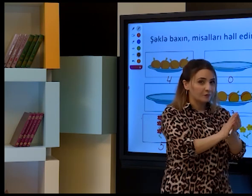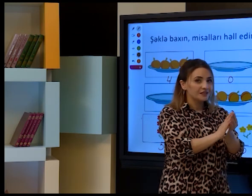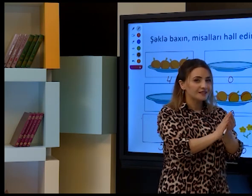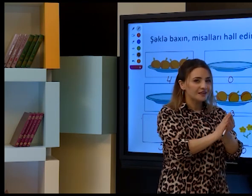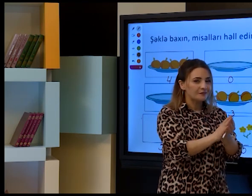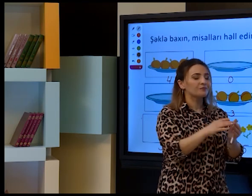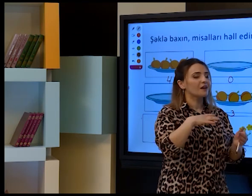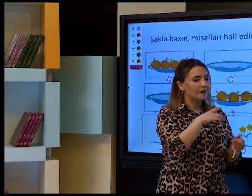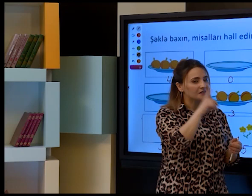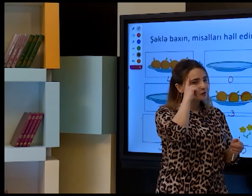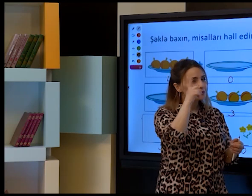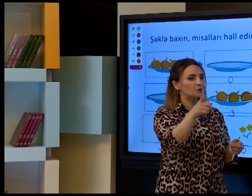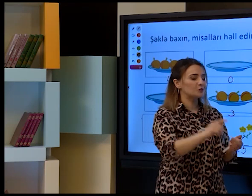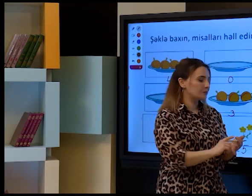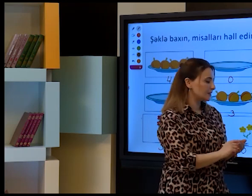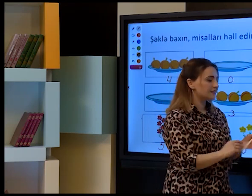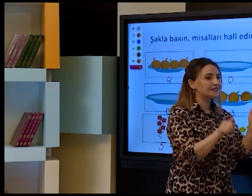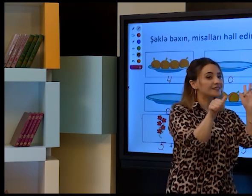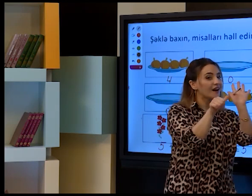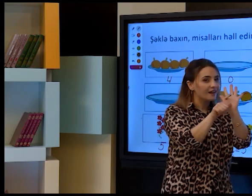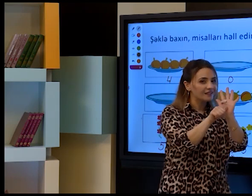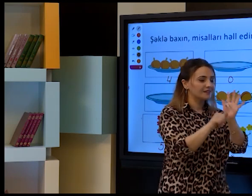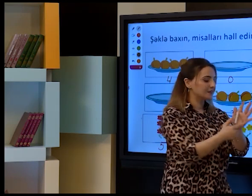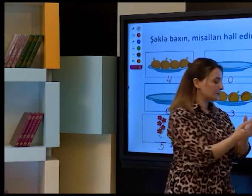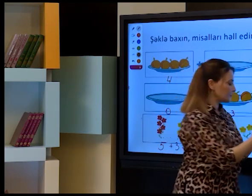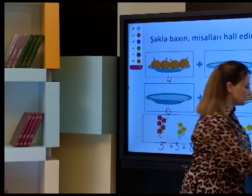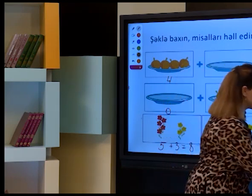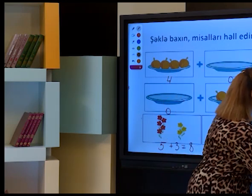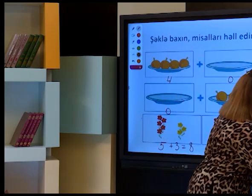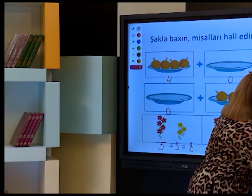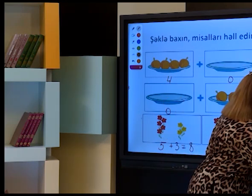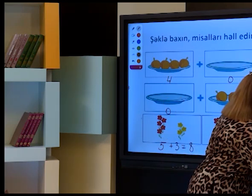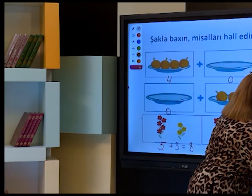Cavabı isə artıq özünüz bilirsiniz. 6.